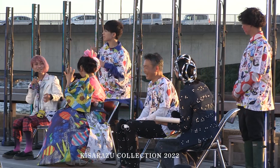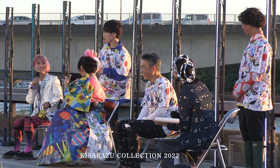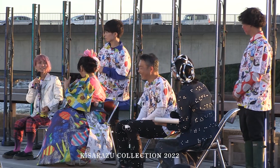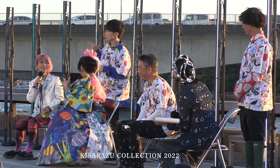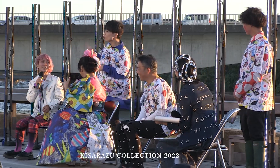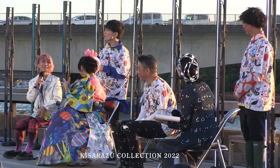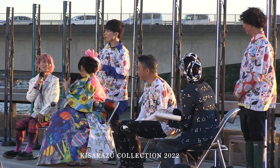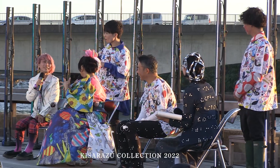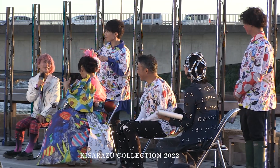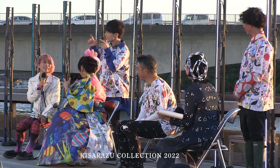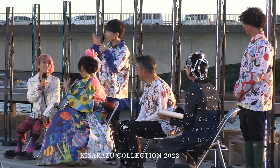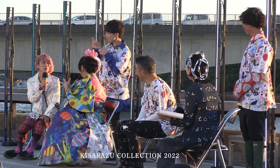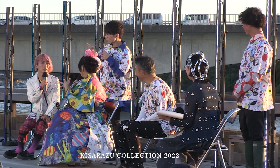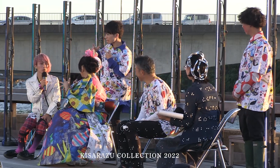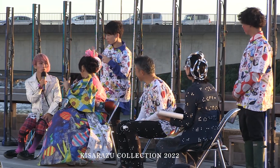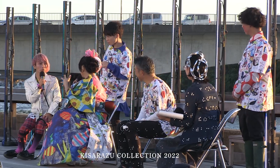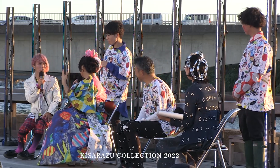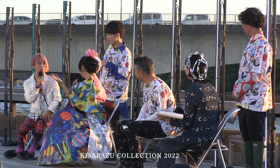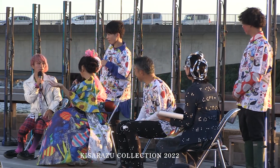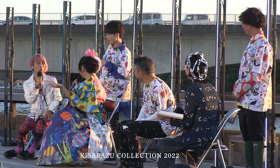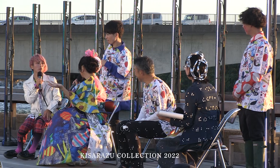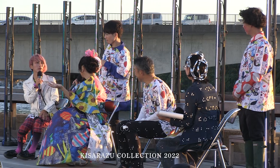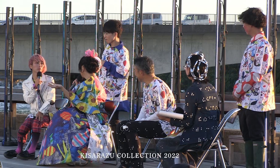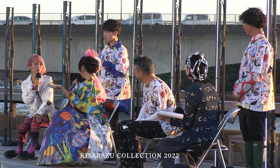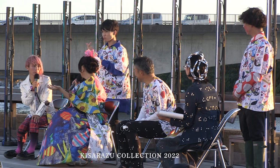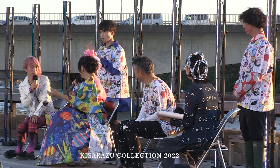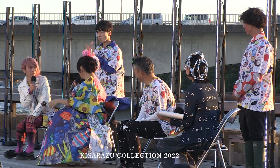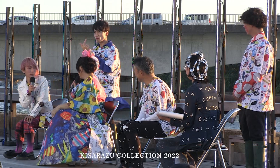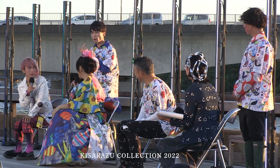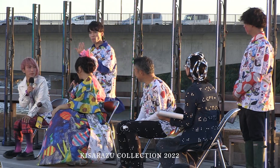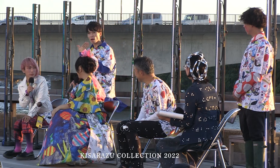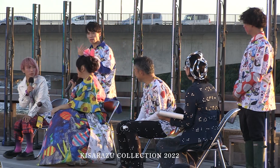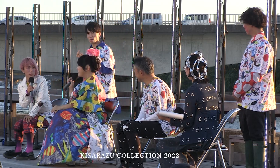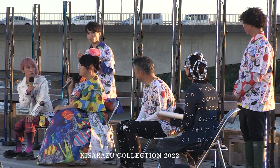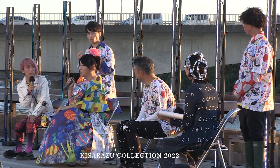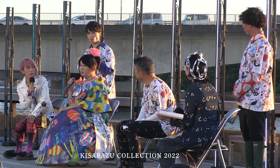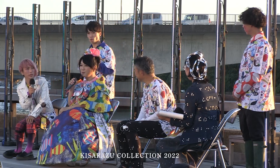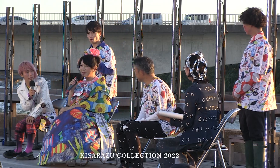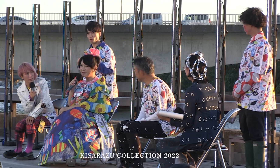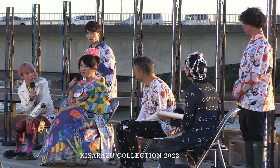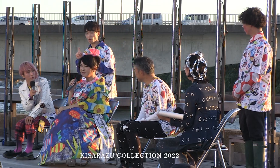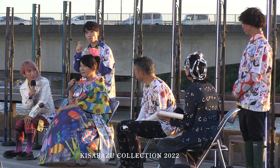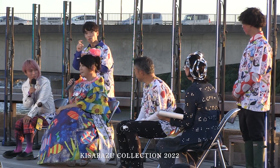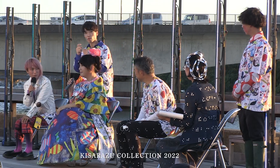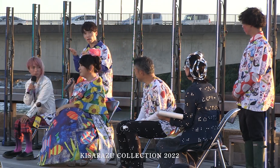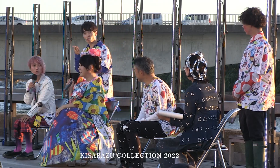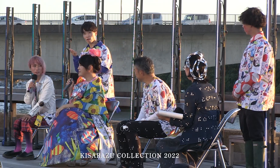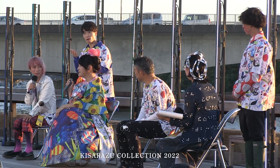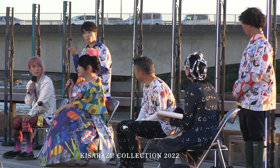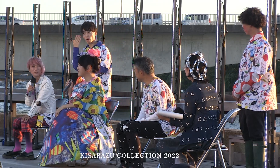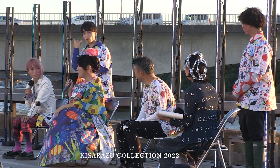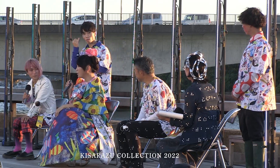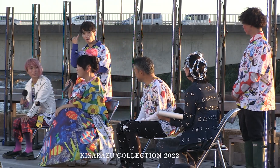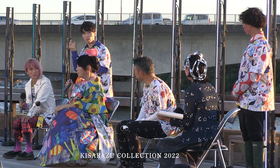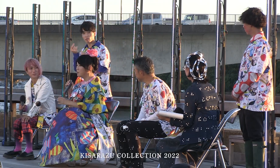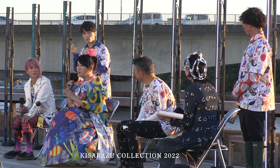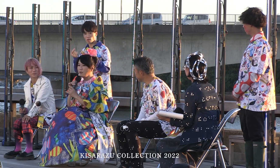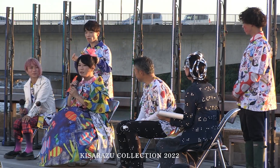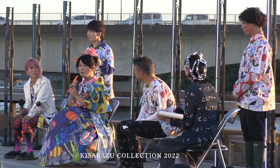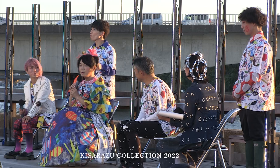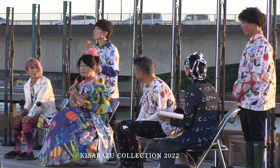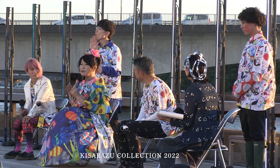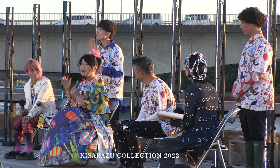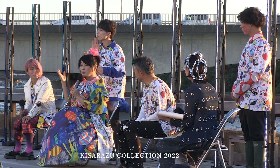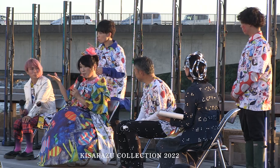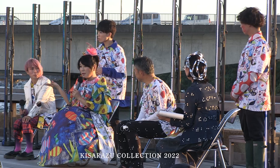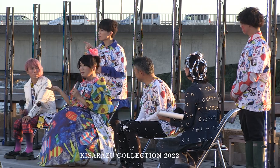それは木更津コレクションじゃなくて、 それはね、東京コレクションは6年前なん です。6年前、 そう、でも10年ぐらい経ってる感じが する、ね、イメージですけど、本当に